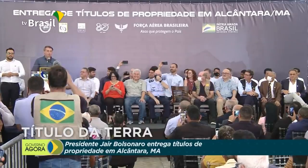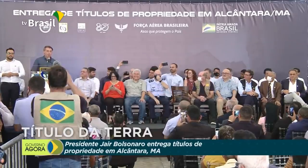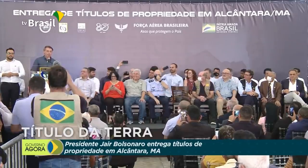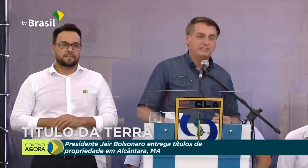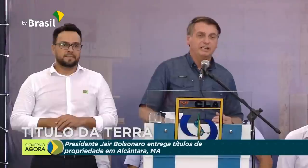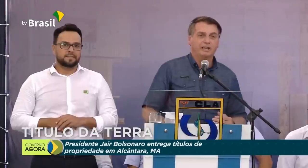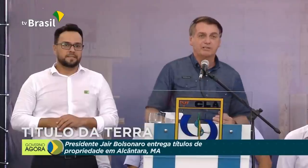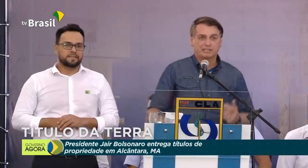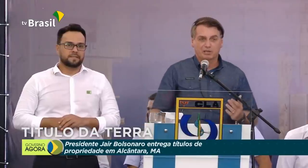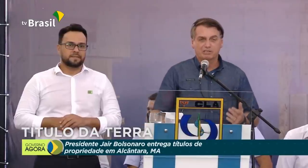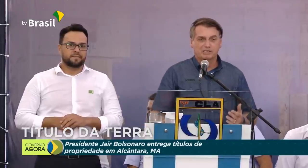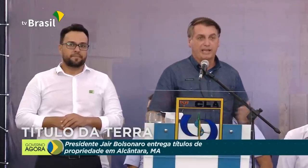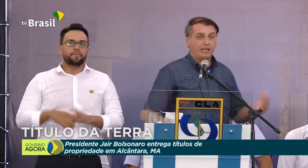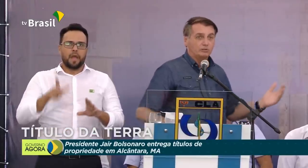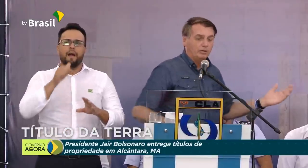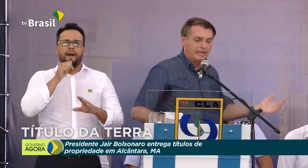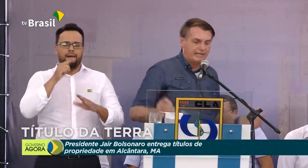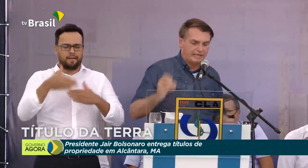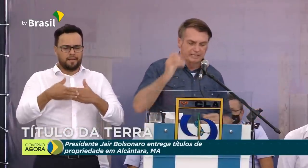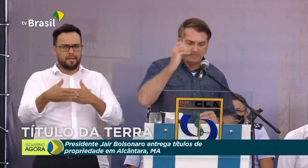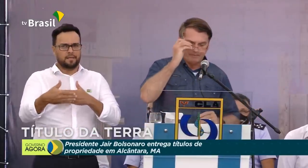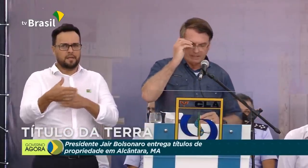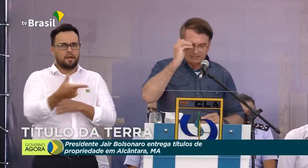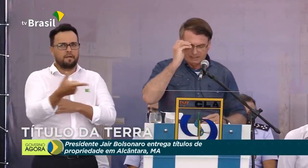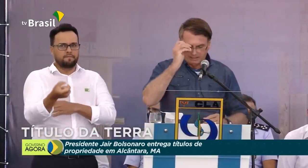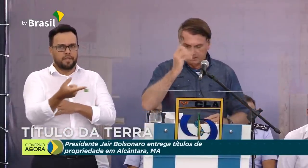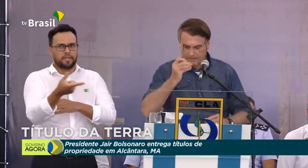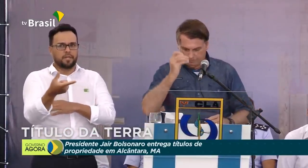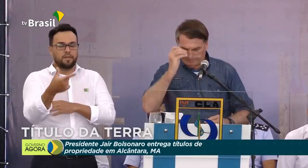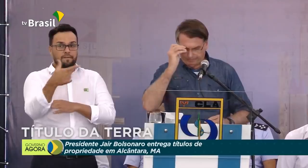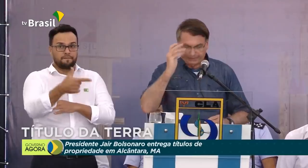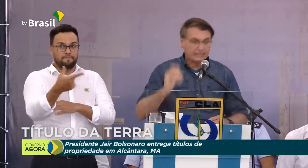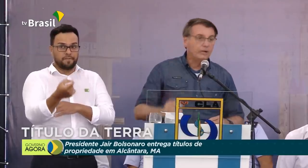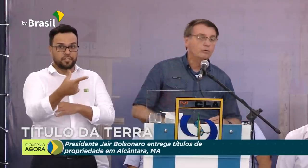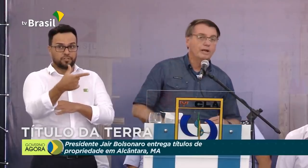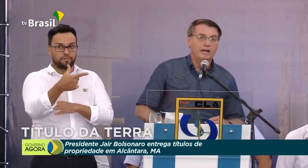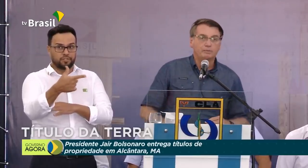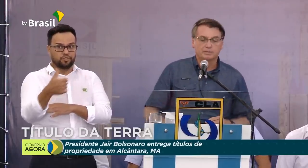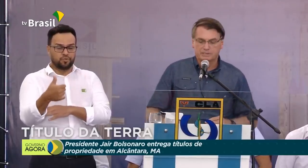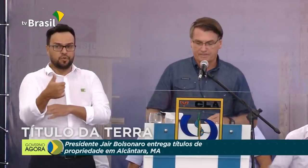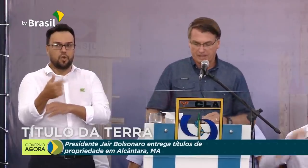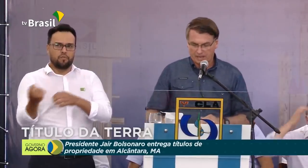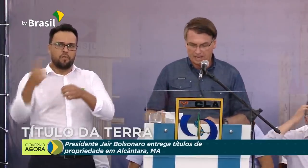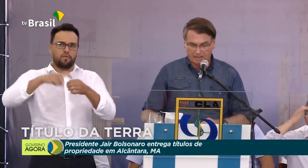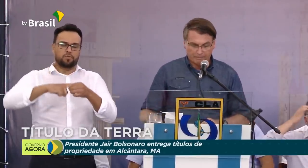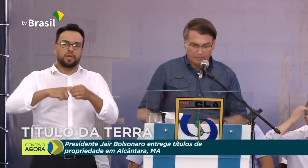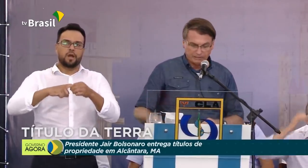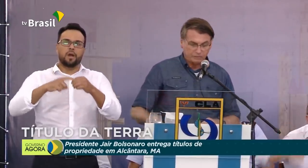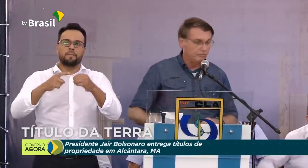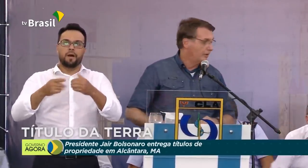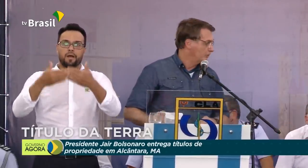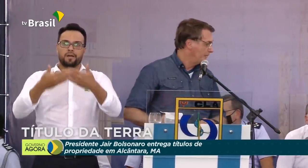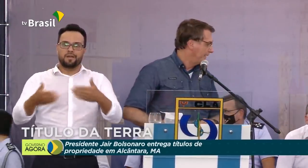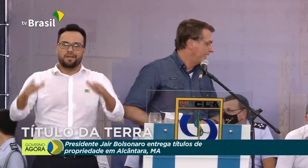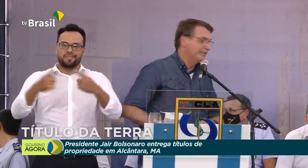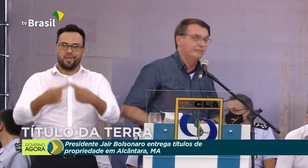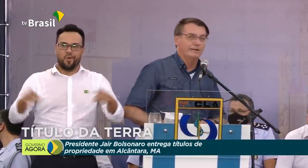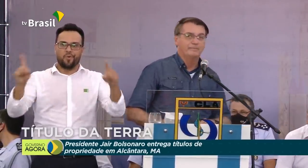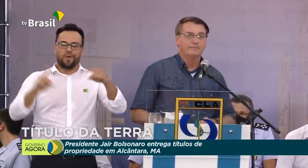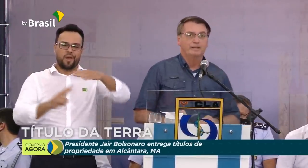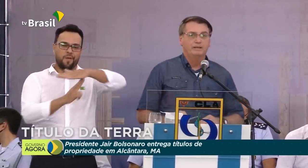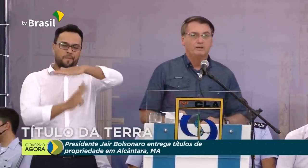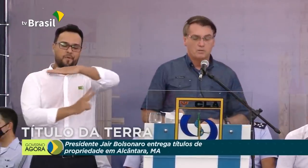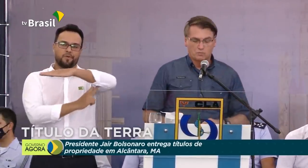Ainda no corrente ano, se Deus quiser, retornarei aqui para inaugurarmos a ponte do Alto